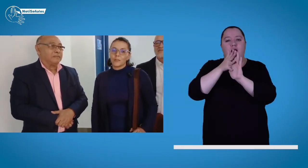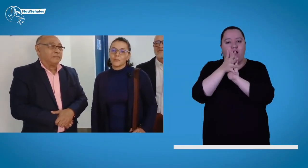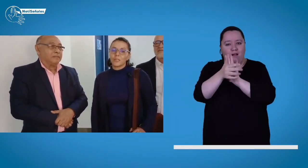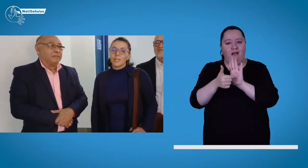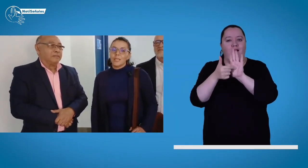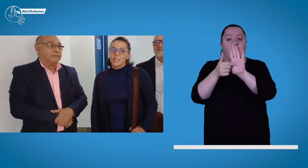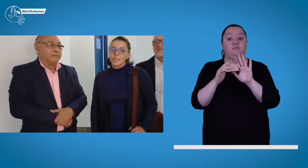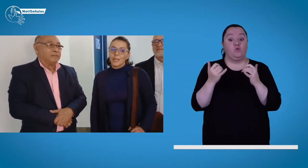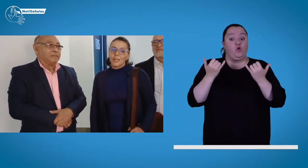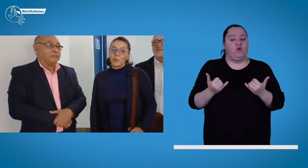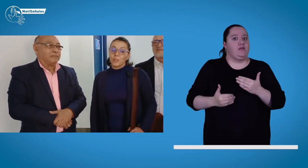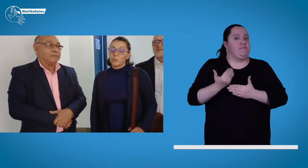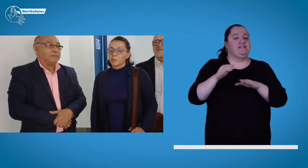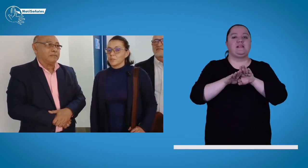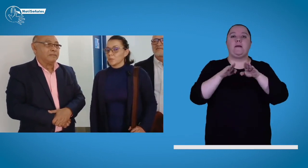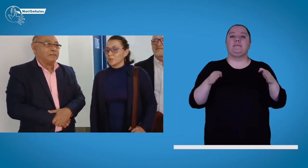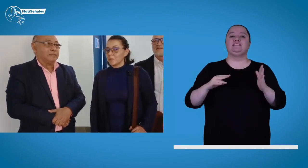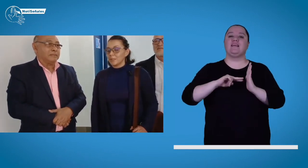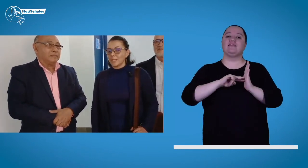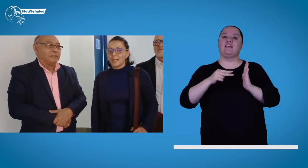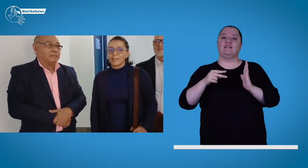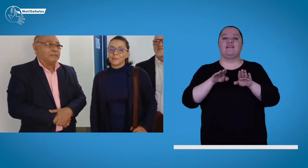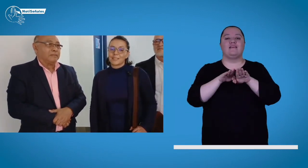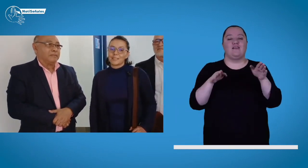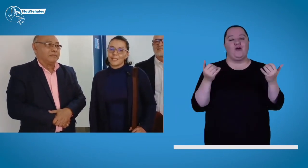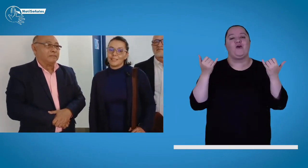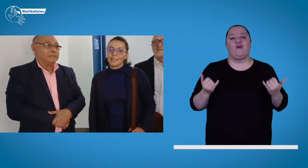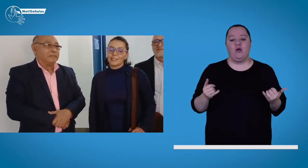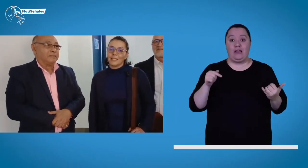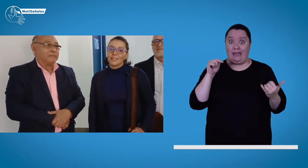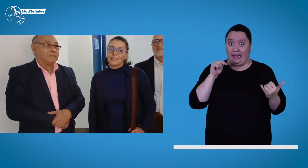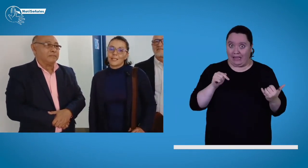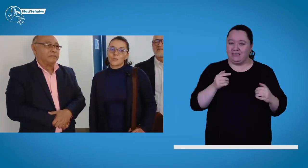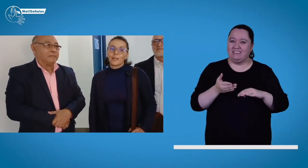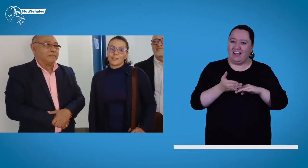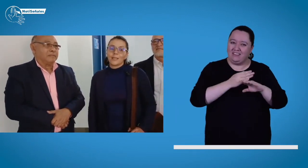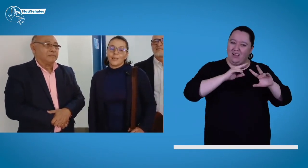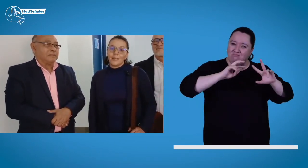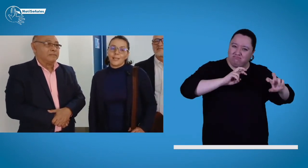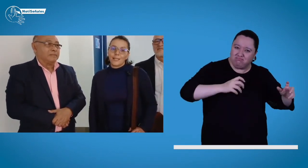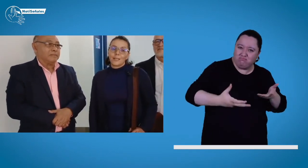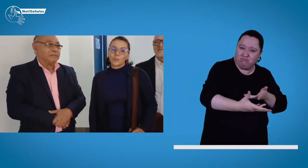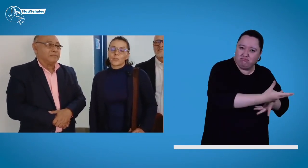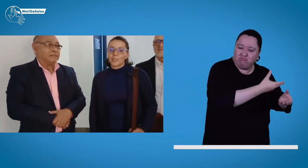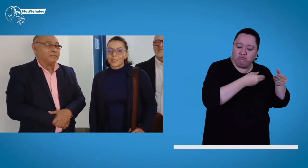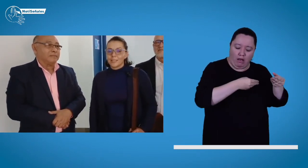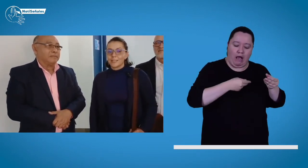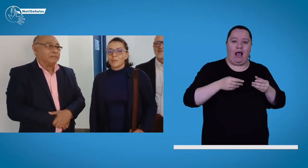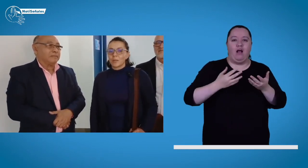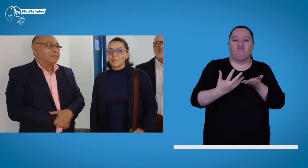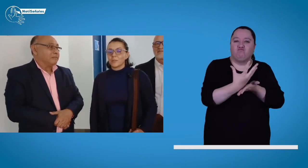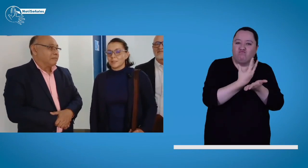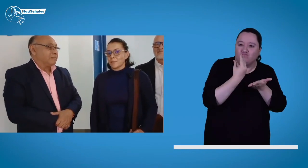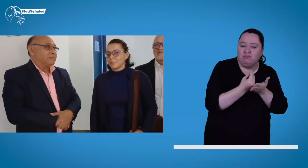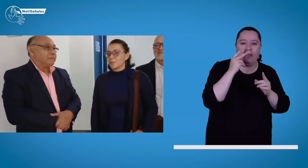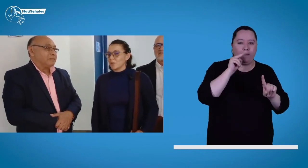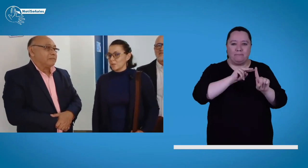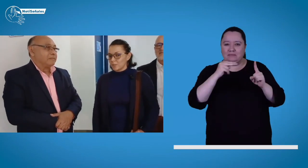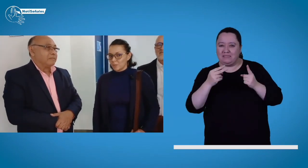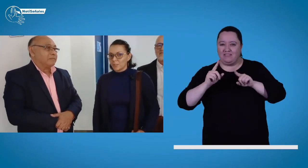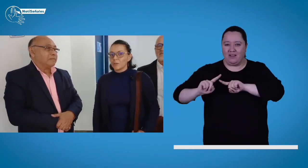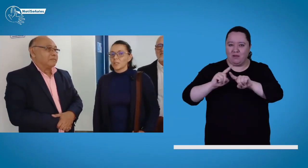los resultados. Y hoy damos comienzo justamente a las mesas técnicas desde las cuales el estudio se aterriza y se da una mayor